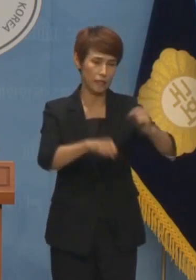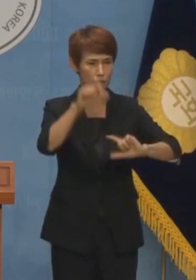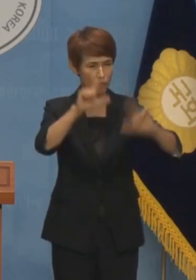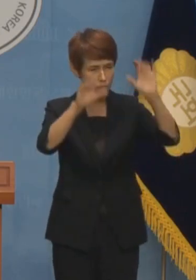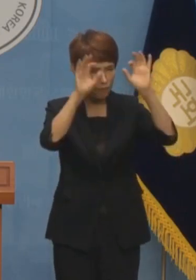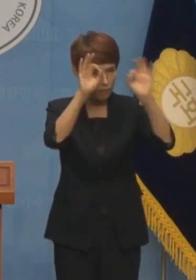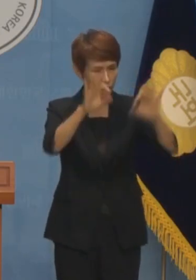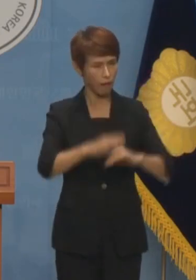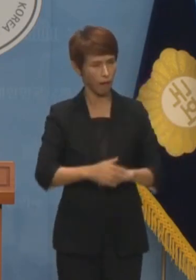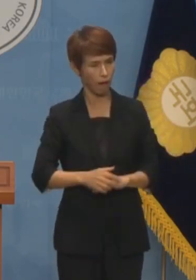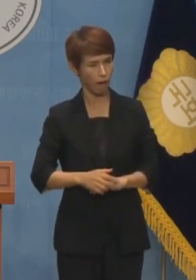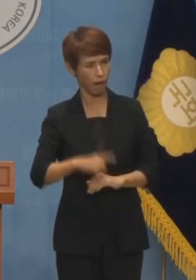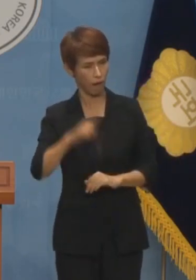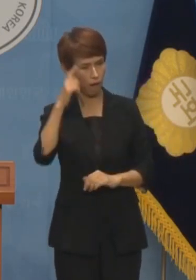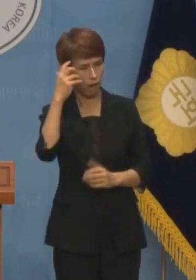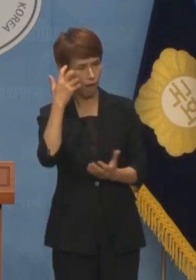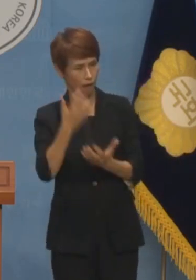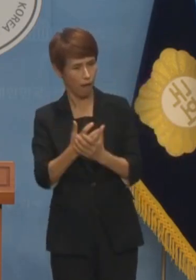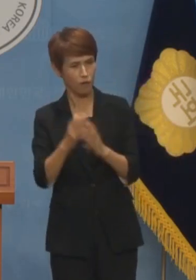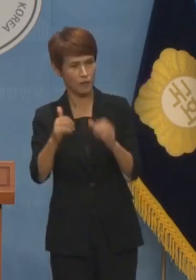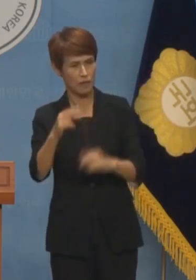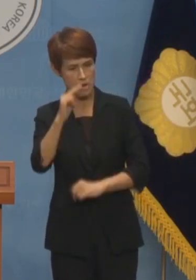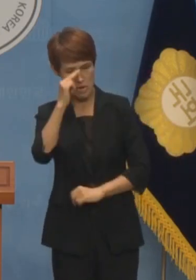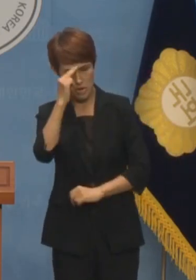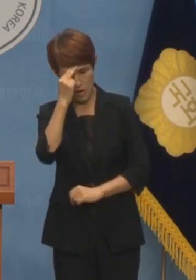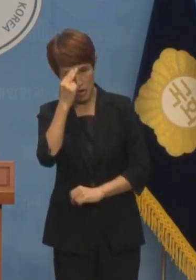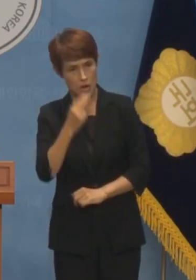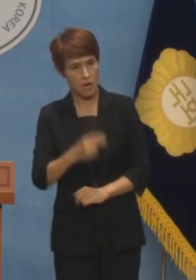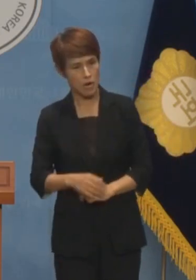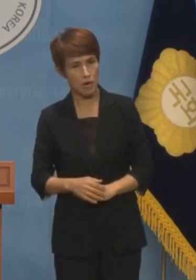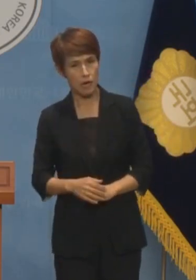보면서 국민들의 눈살은 또 찌푸려집니다.